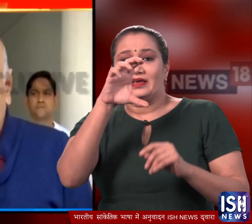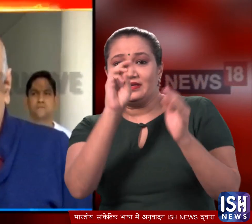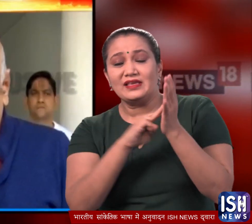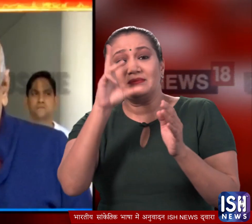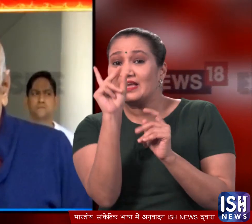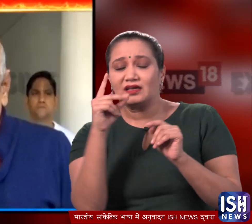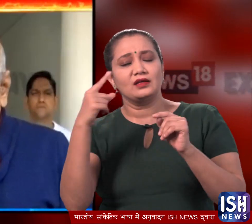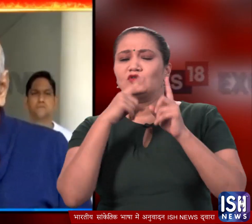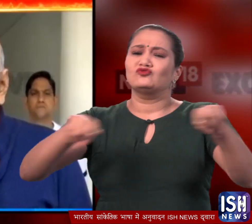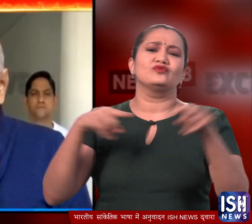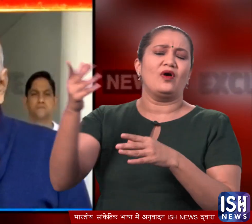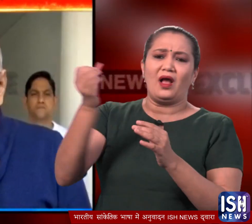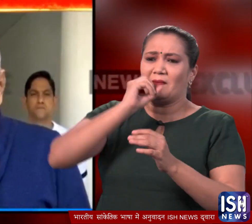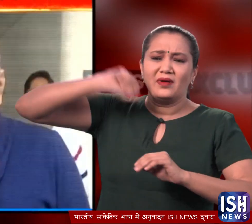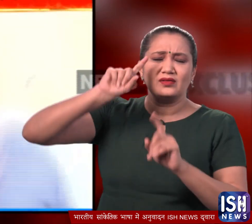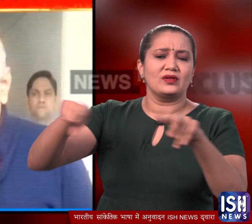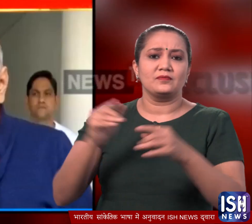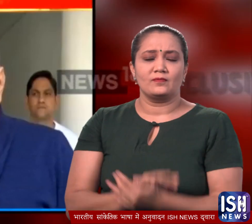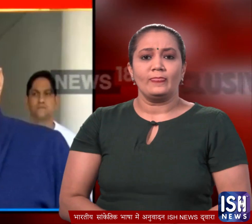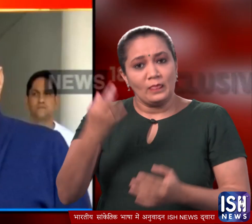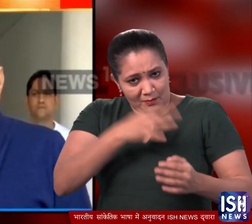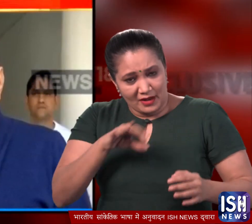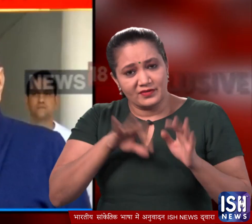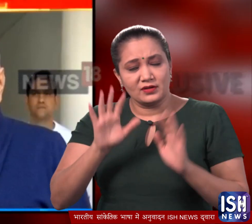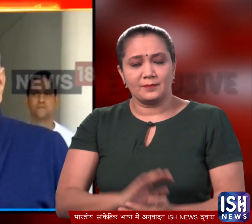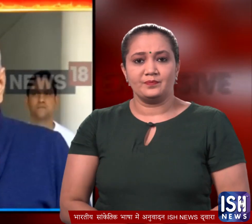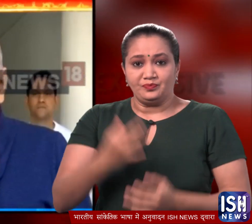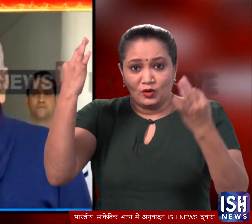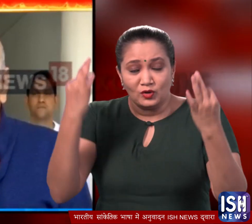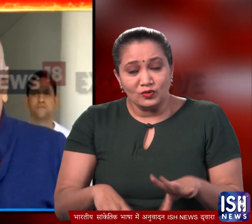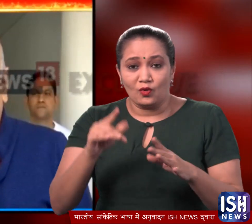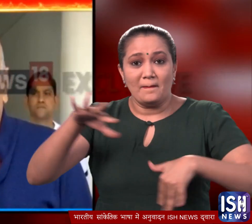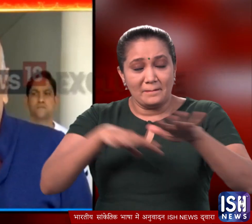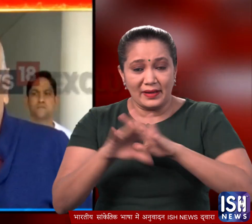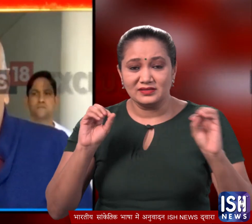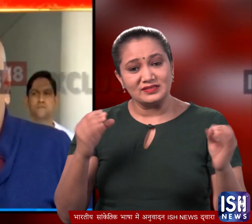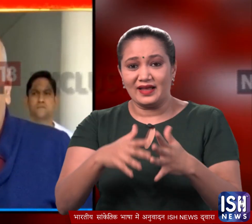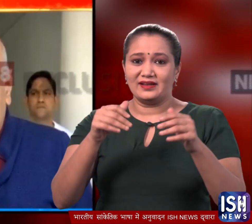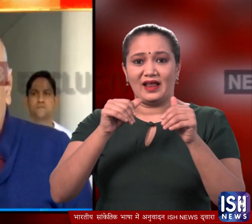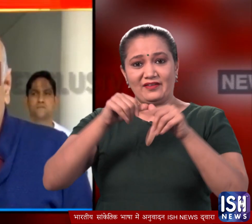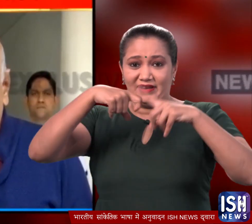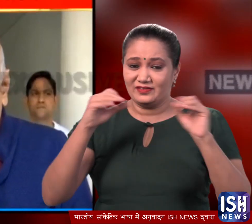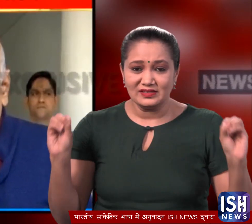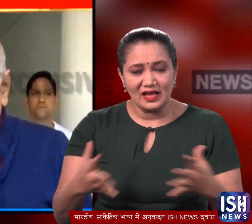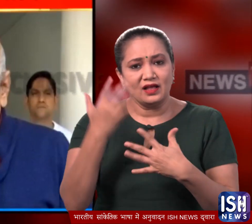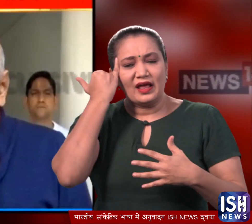ठहराया और नई आबकारी नीति के फायदे गिनवा दिए। जब नई नीति अरविंद केजरीवाल जी ने बनाई तो